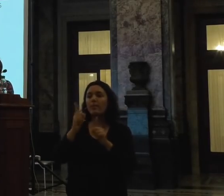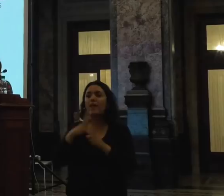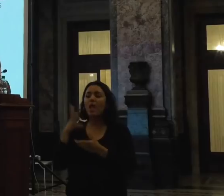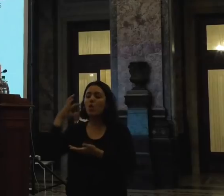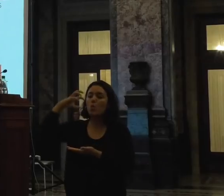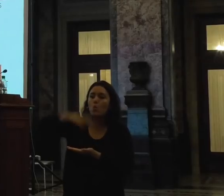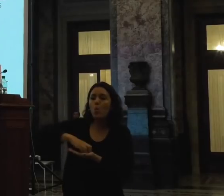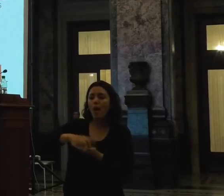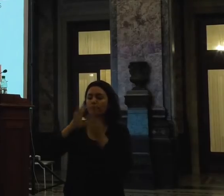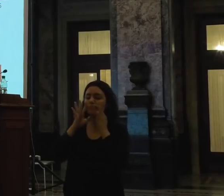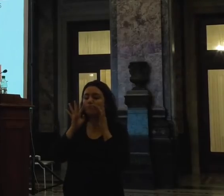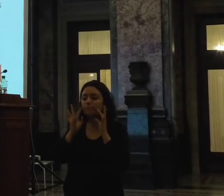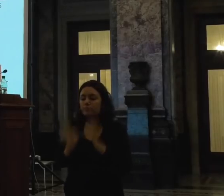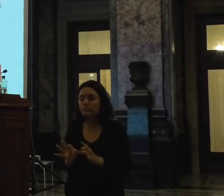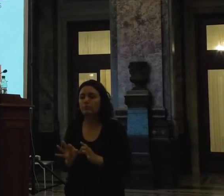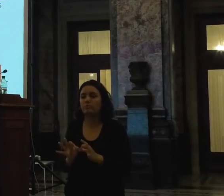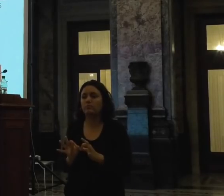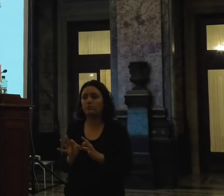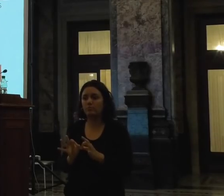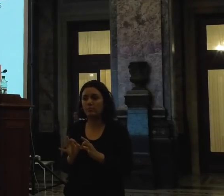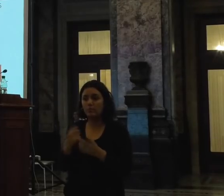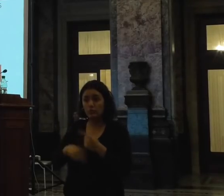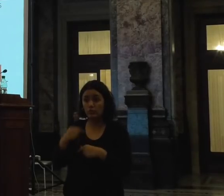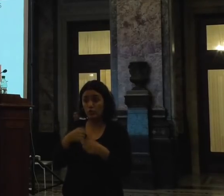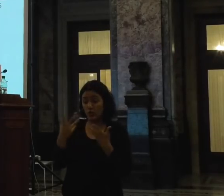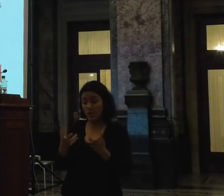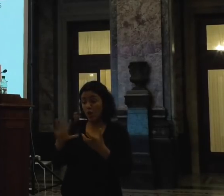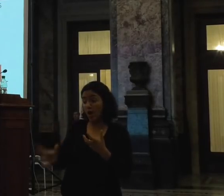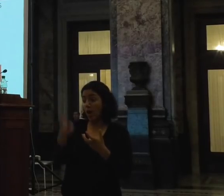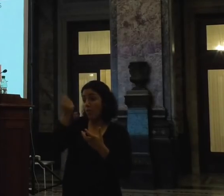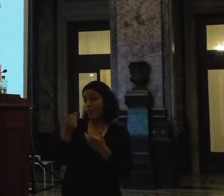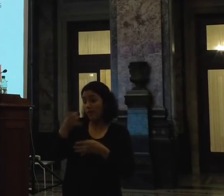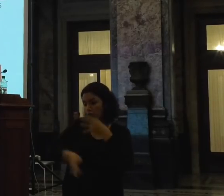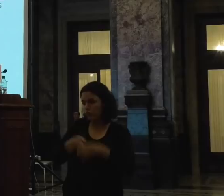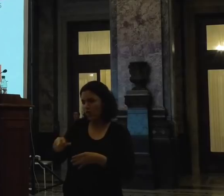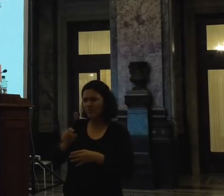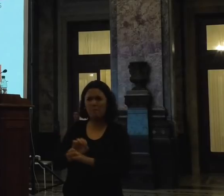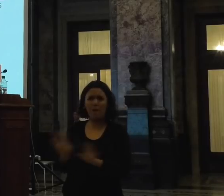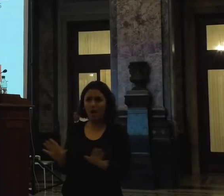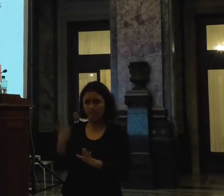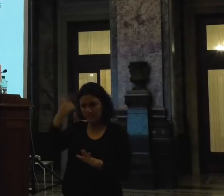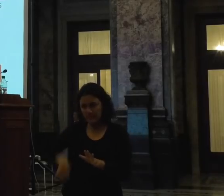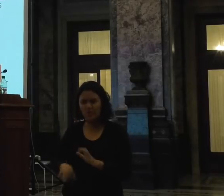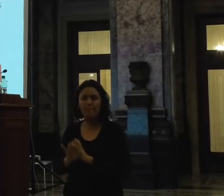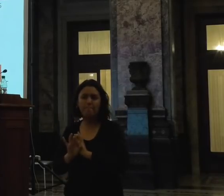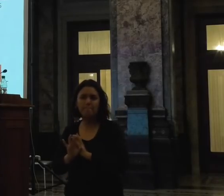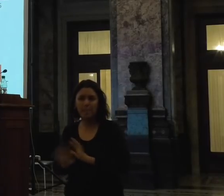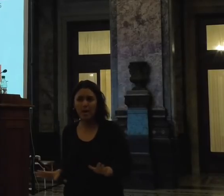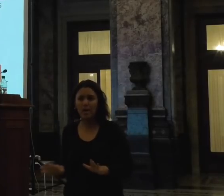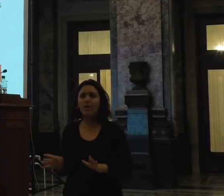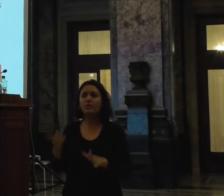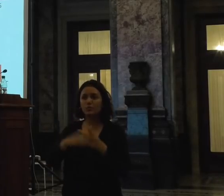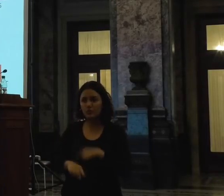una especificidad que es muy dañina si lo que queremos es recuperar la función. O sea, con